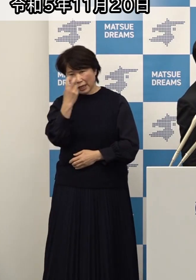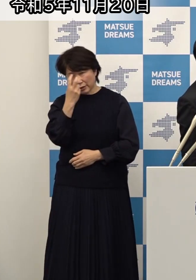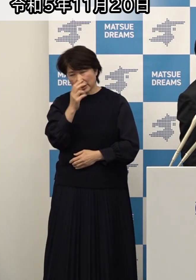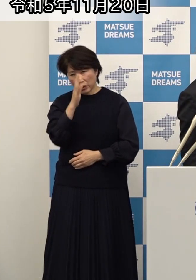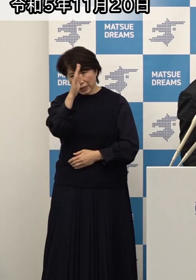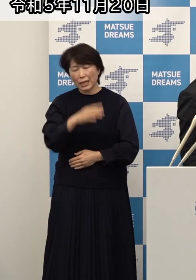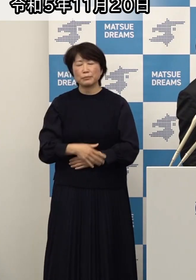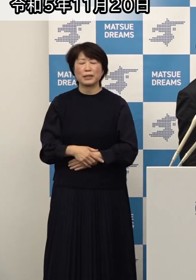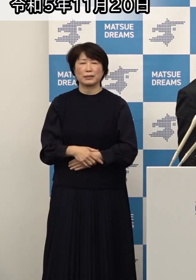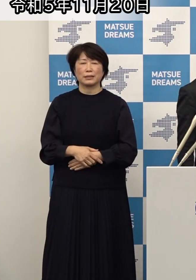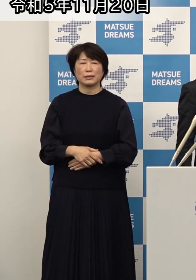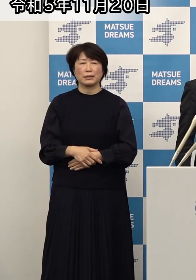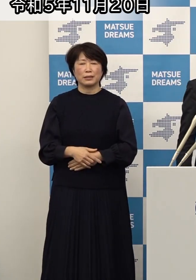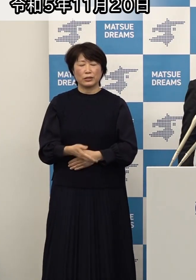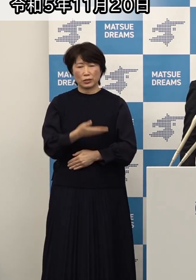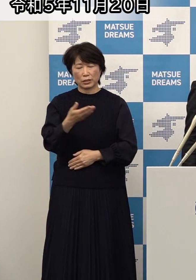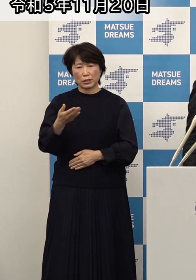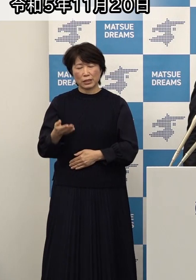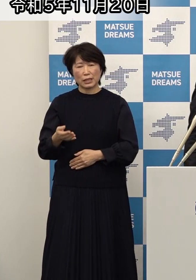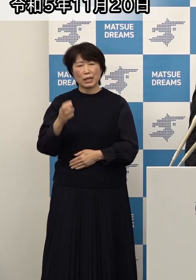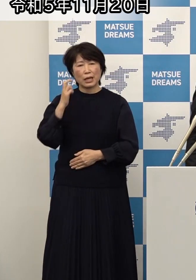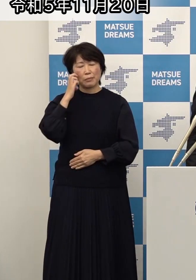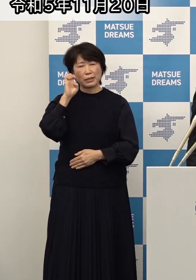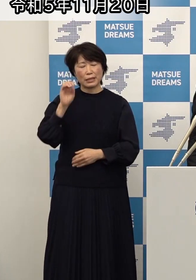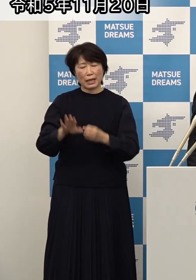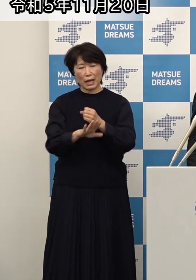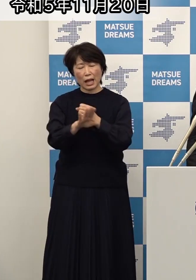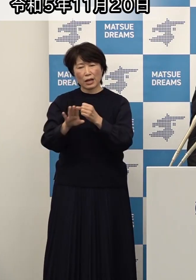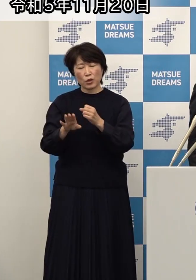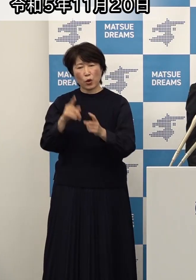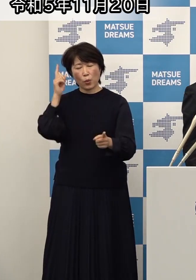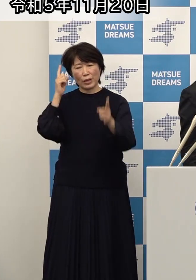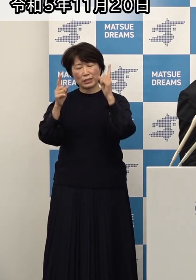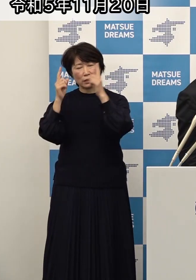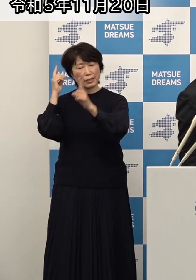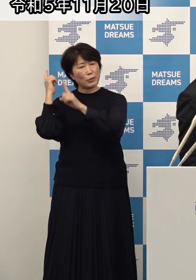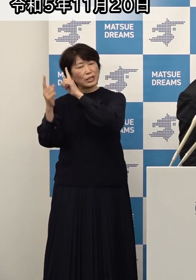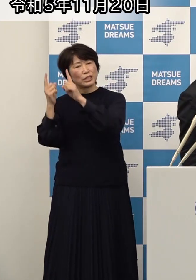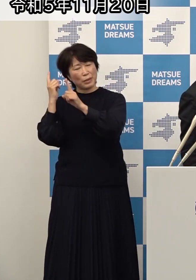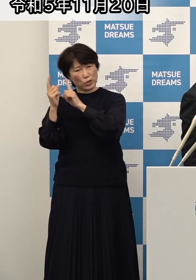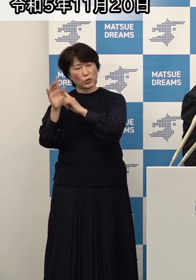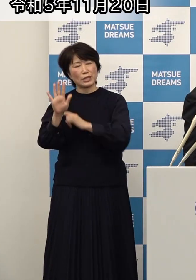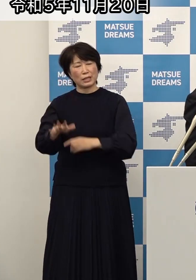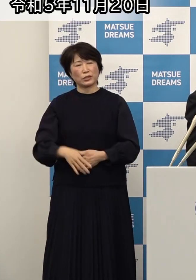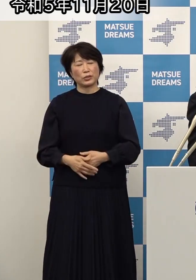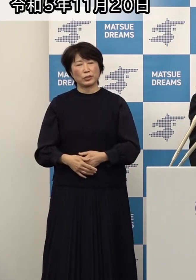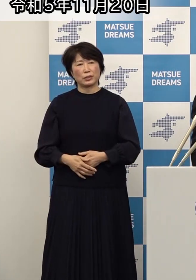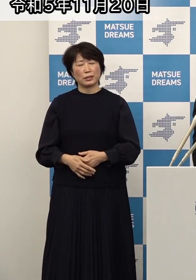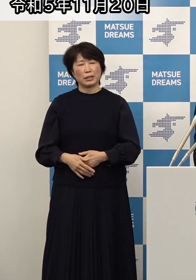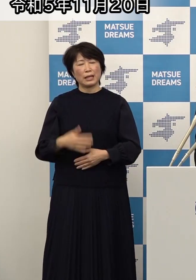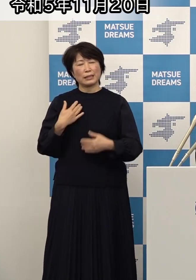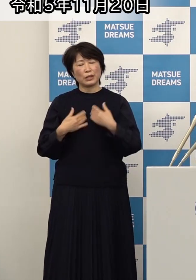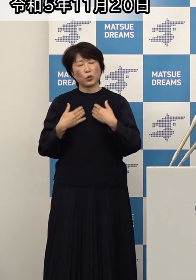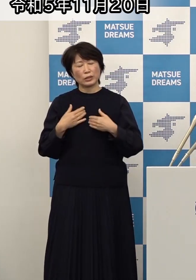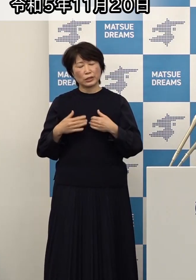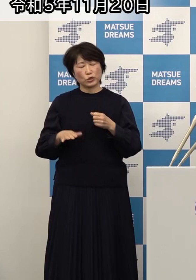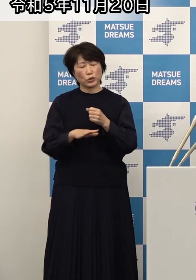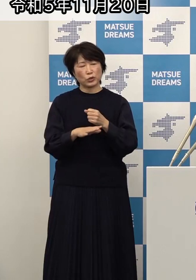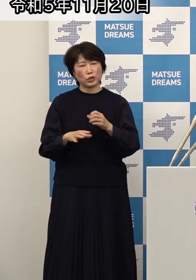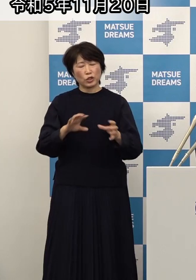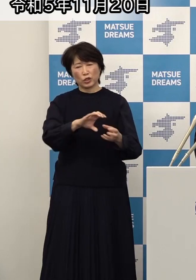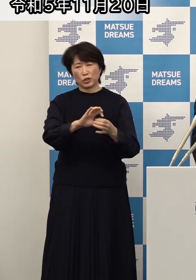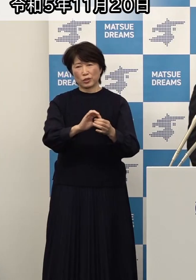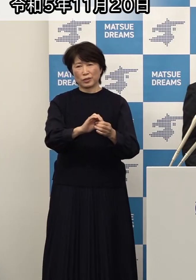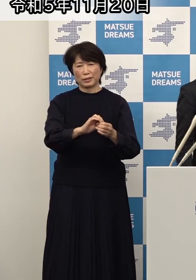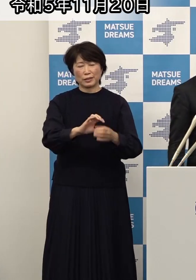続きまして、松江環境フェスティバルのご案内です。副題として楽しく循環始めよう SDGs